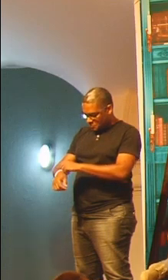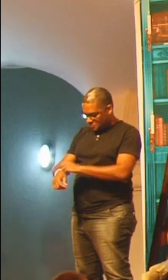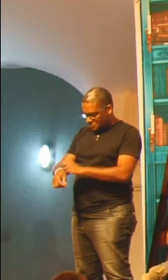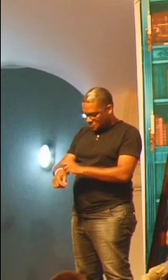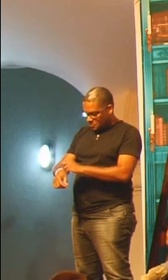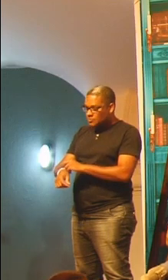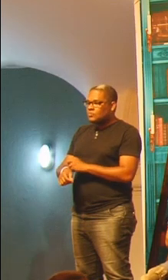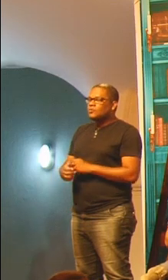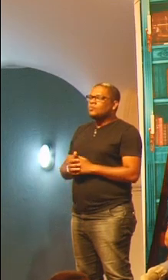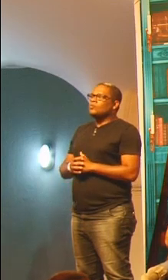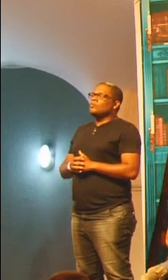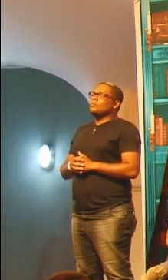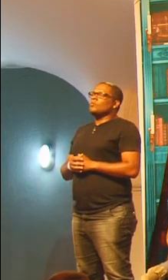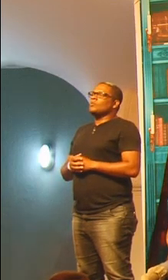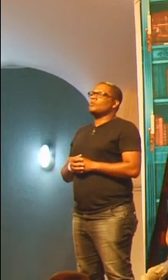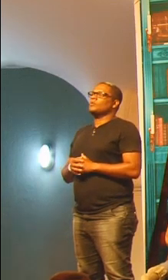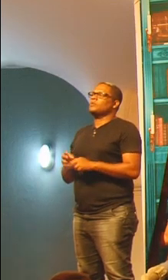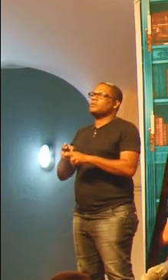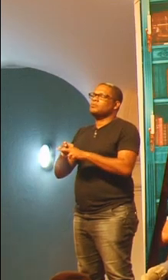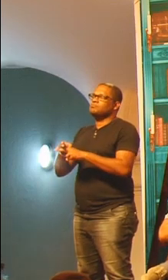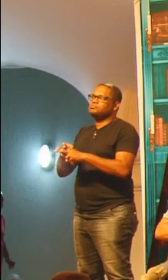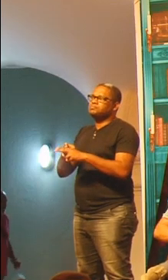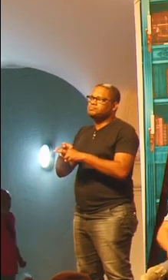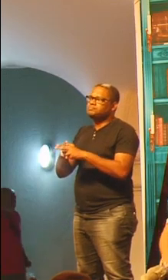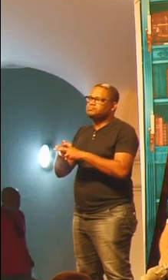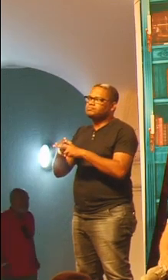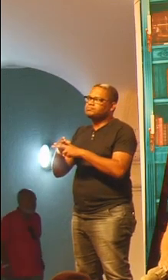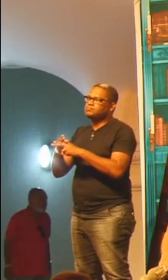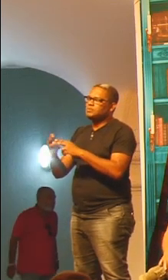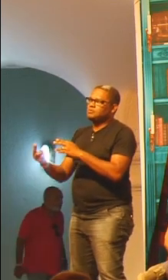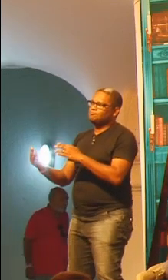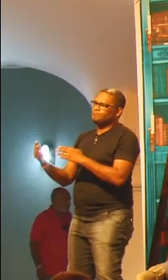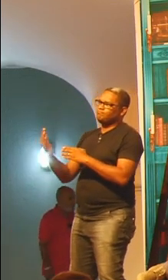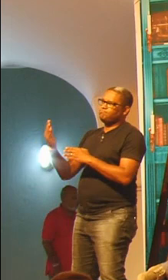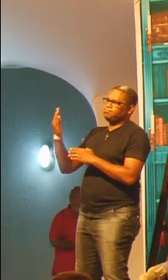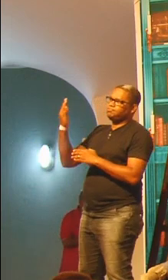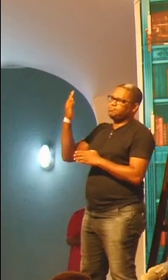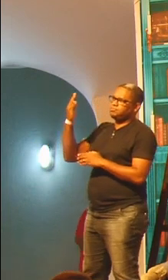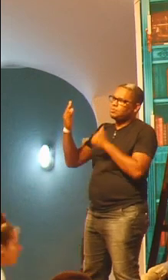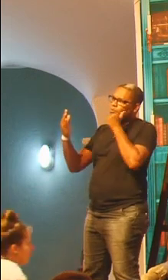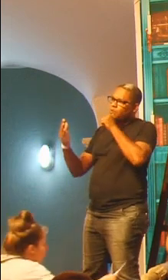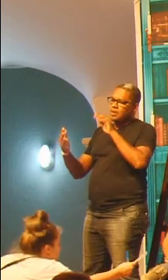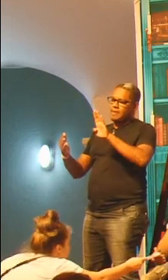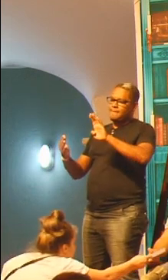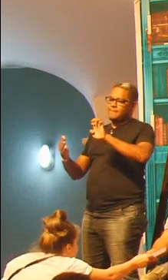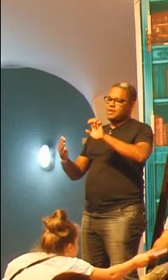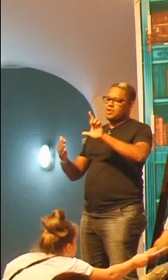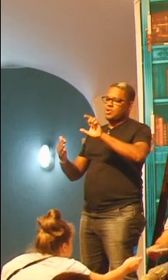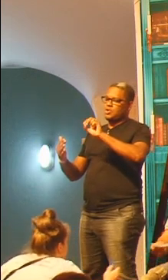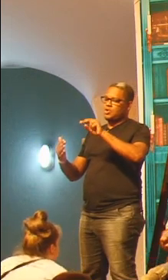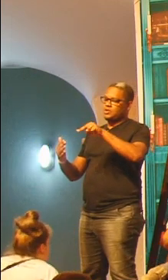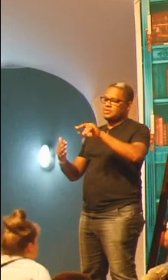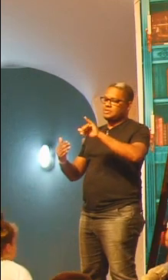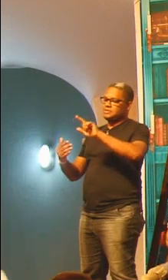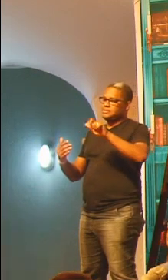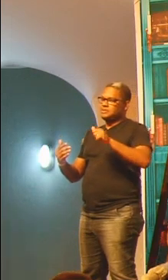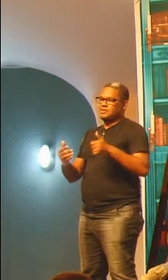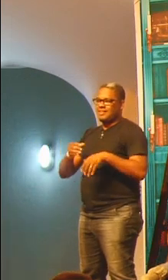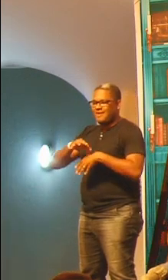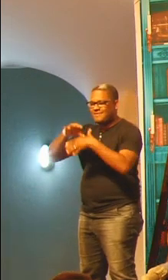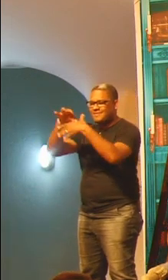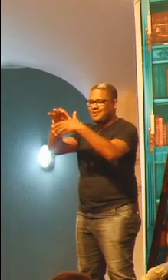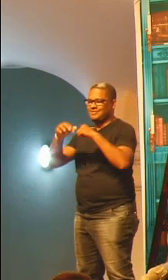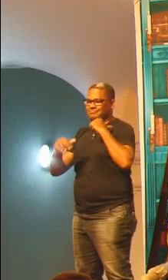A faca ressurgiu, rutilante, entre as coisas que Belonísia levava em sua sacola de palha. Por um